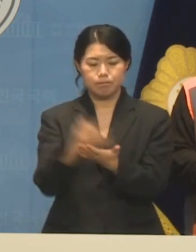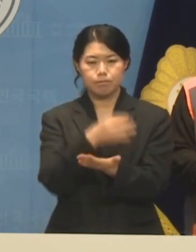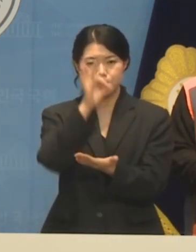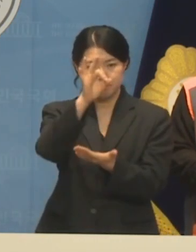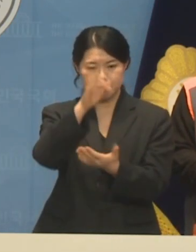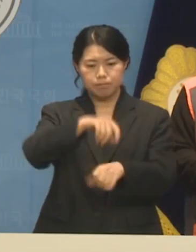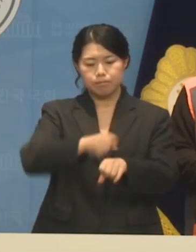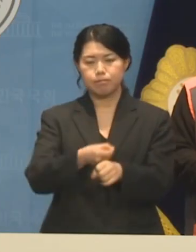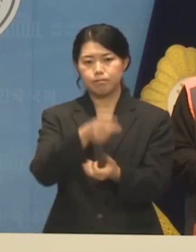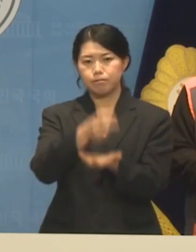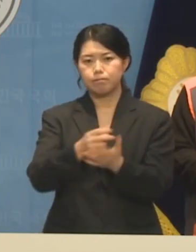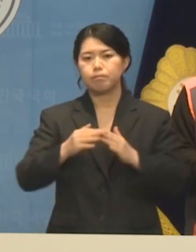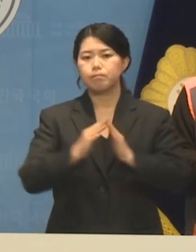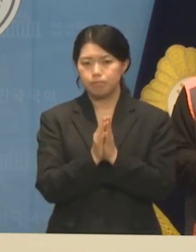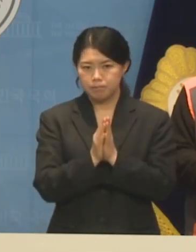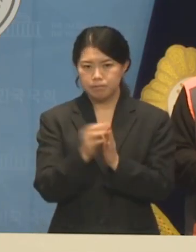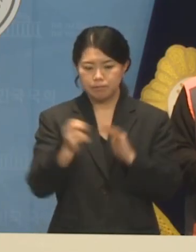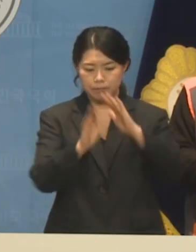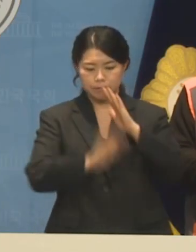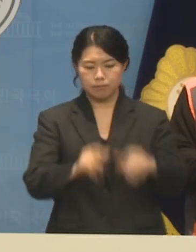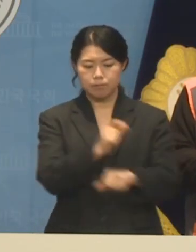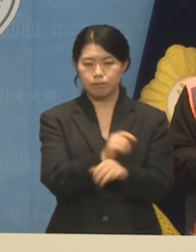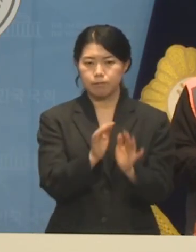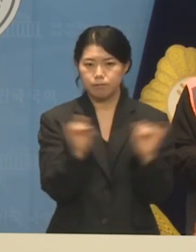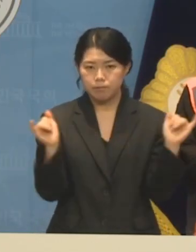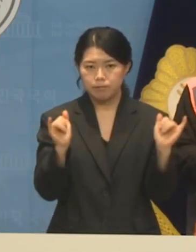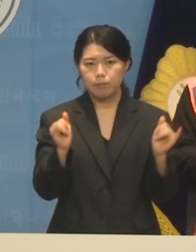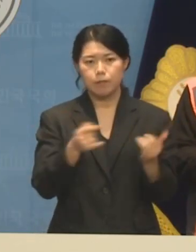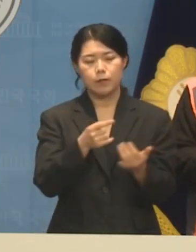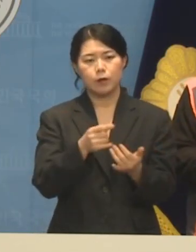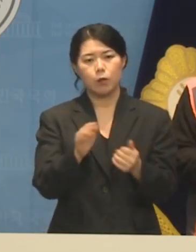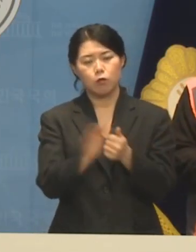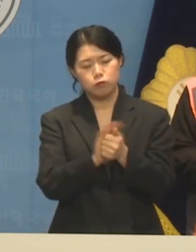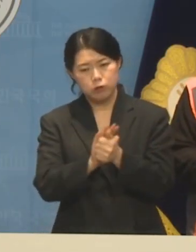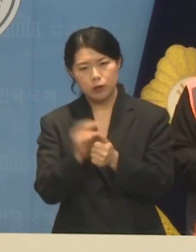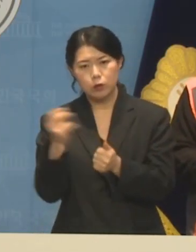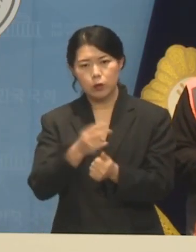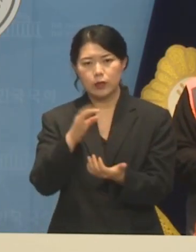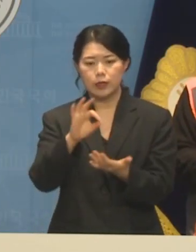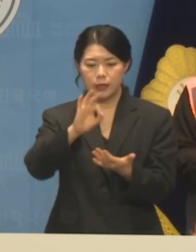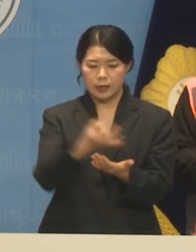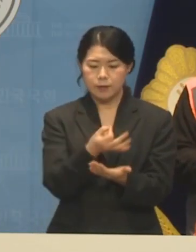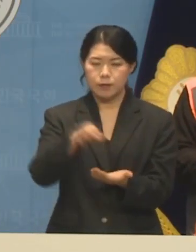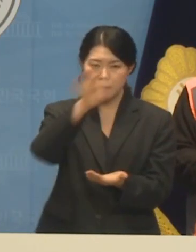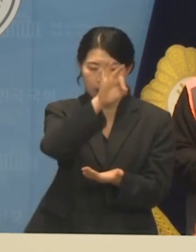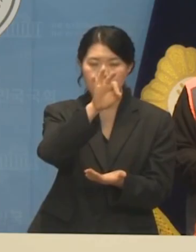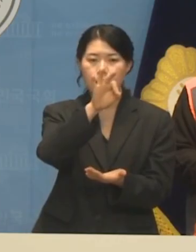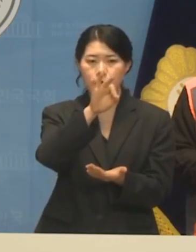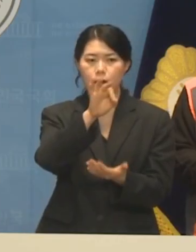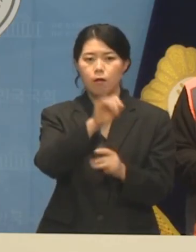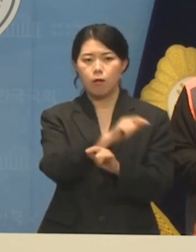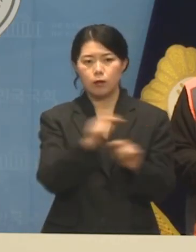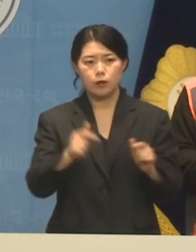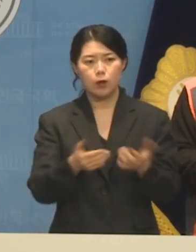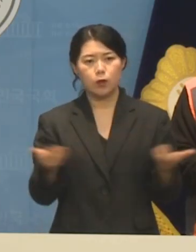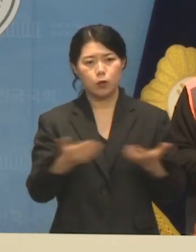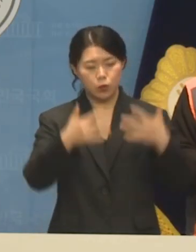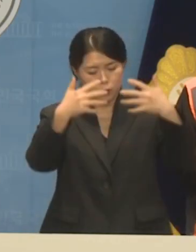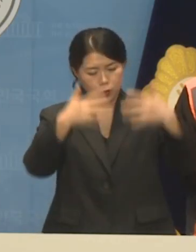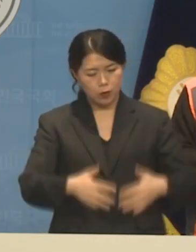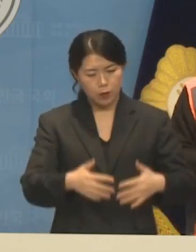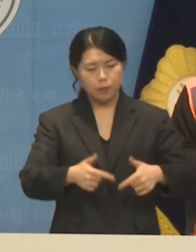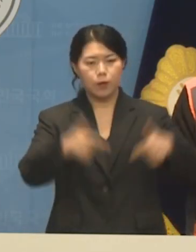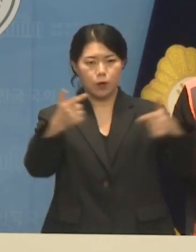제도를 폐지하고 우리 공무직 노동자들의 처우 개선과 임금 인상을 포함한 노동조건 개선을 위해서